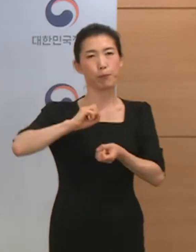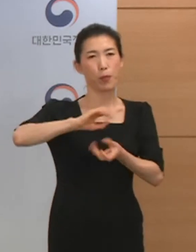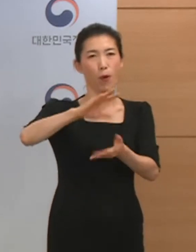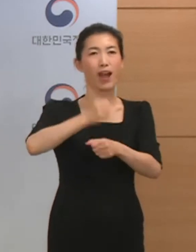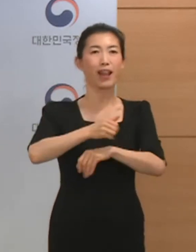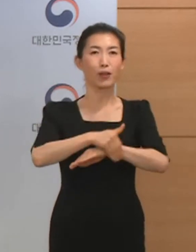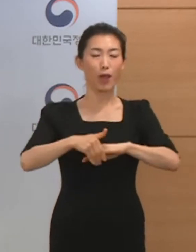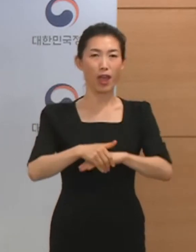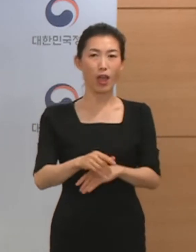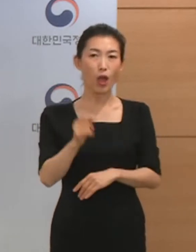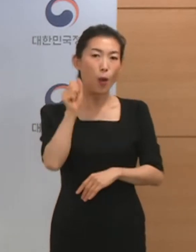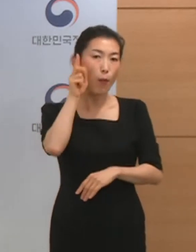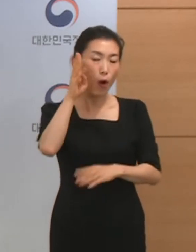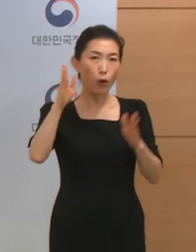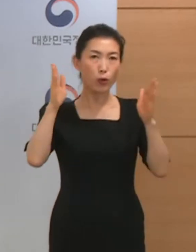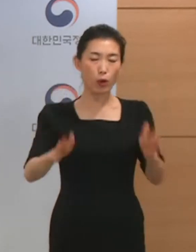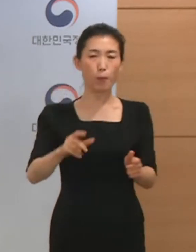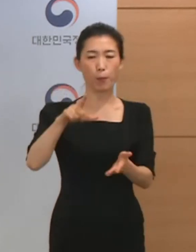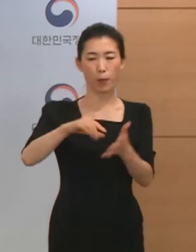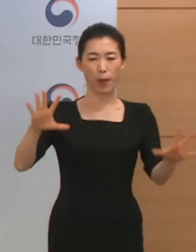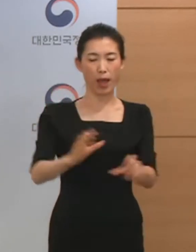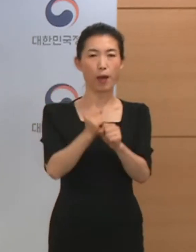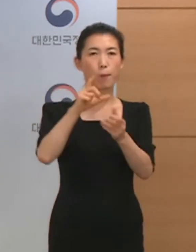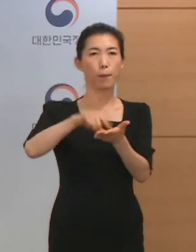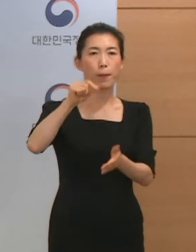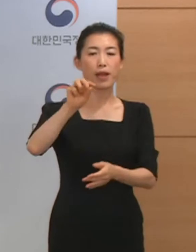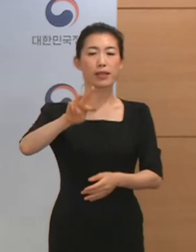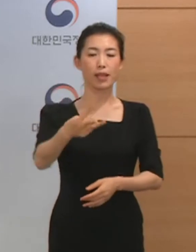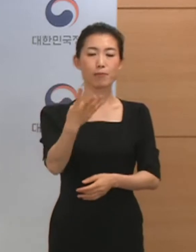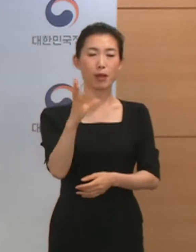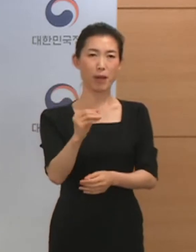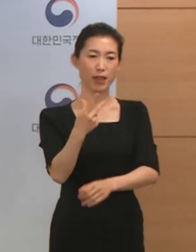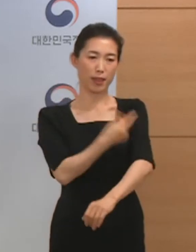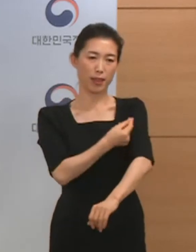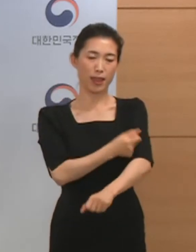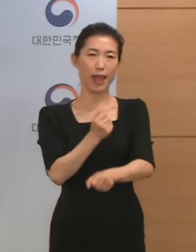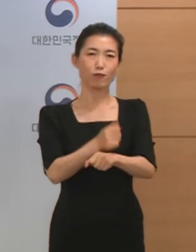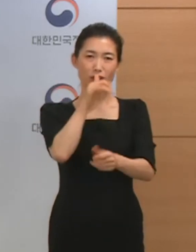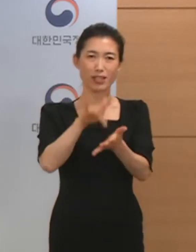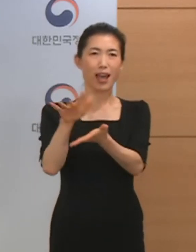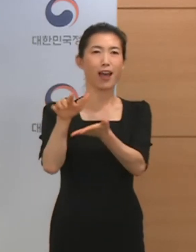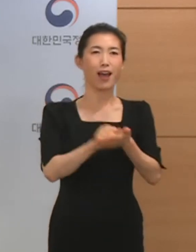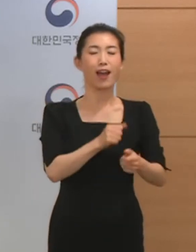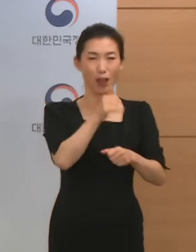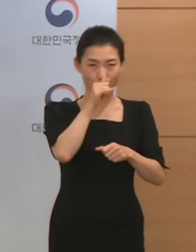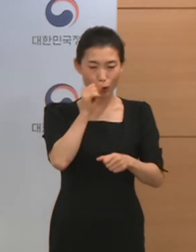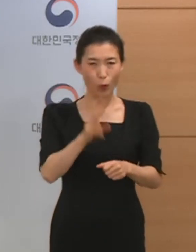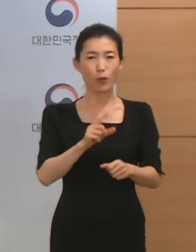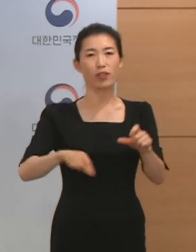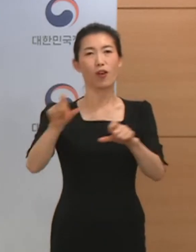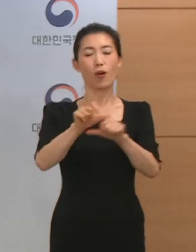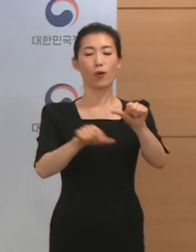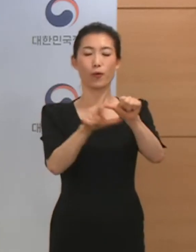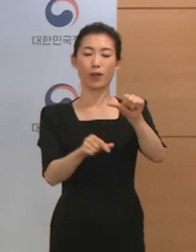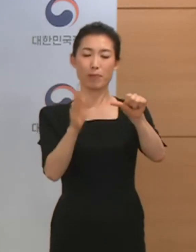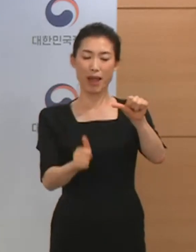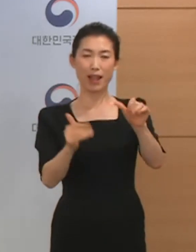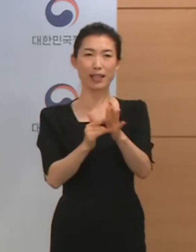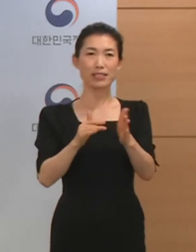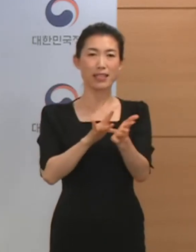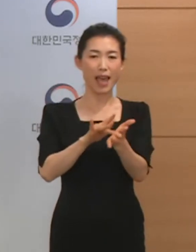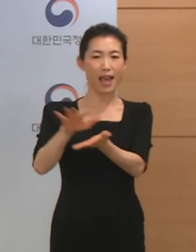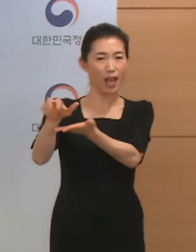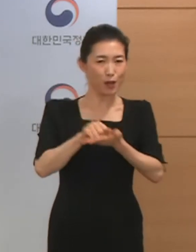새 약 300회분의 백신이 도입되었고 5월 말까지 계속 추가적으로 백신이